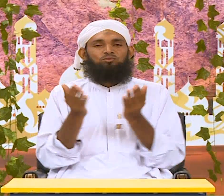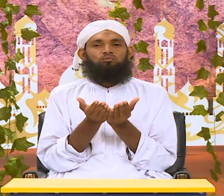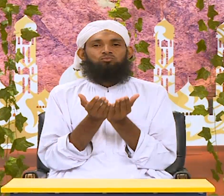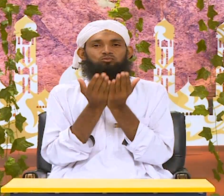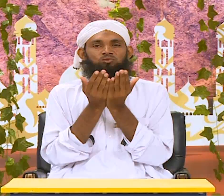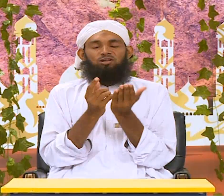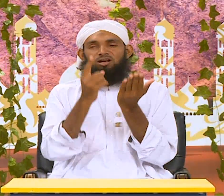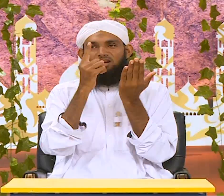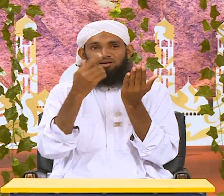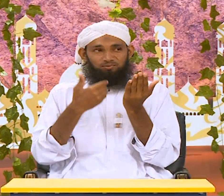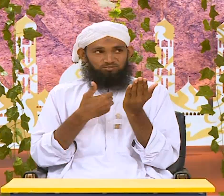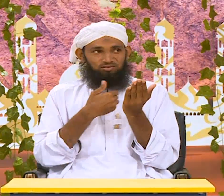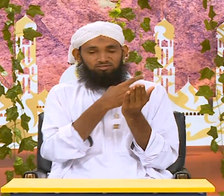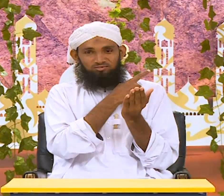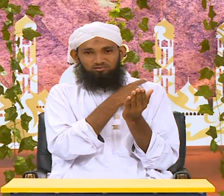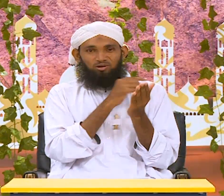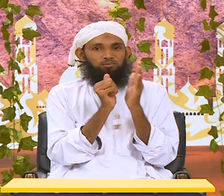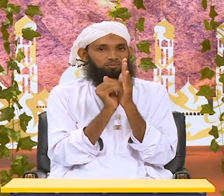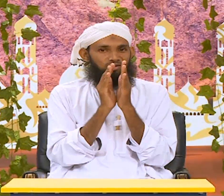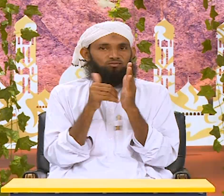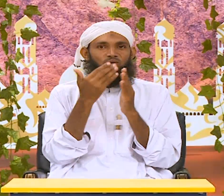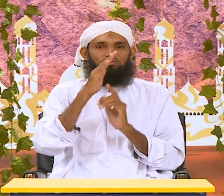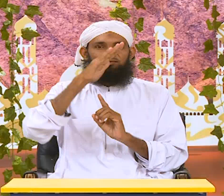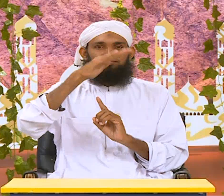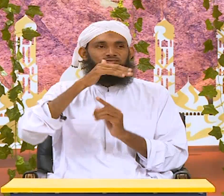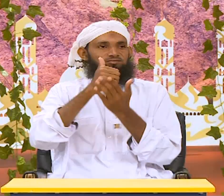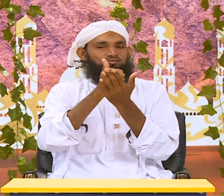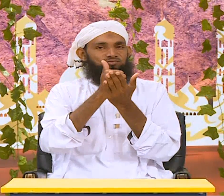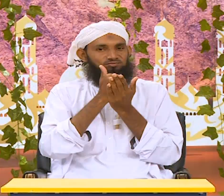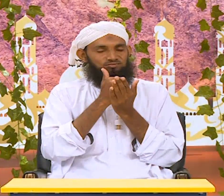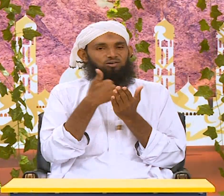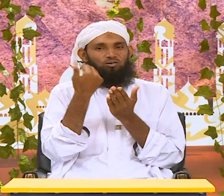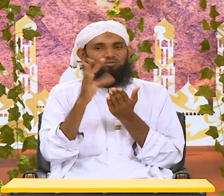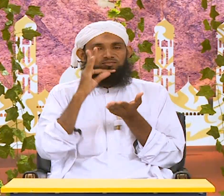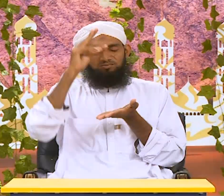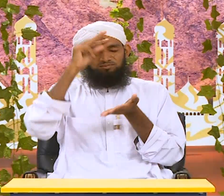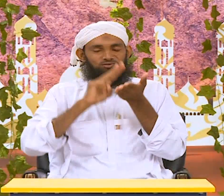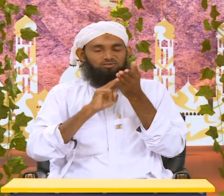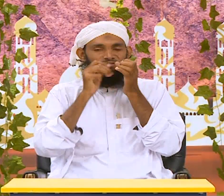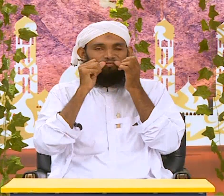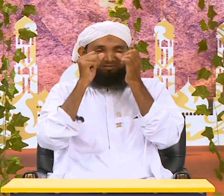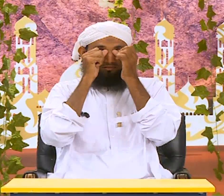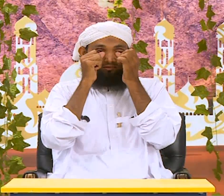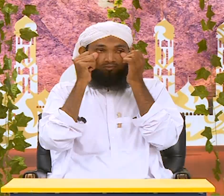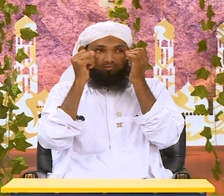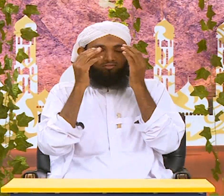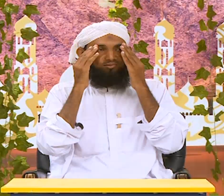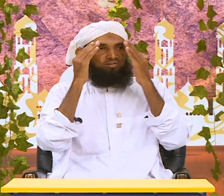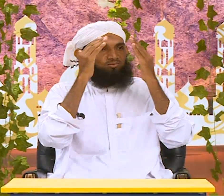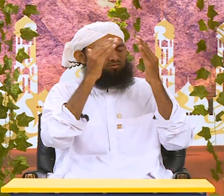اللہ پاک میری مغفرت کر اور مجھ پر رحم فرما۔ اس پر سرور عالم نور مجسم صلی اللہ علیہ وآلہ